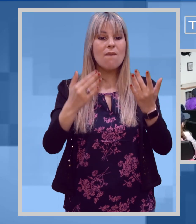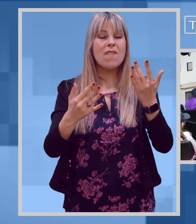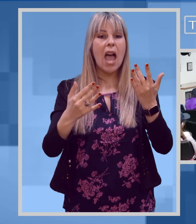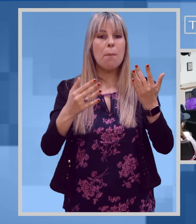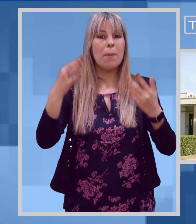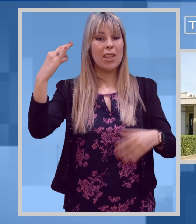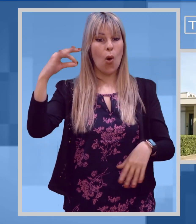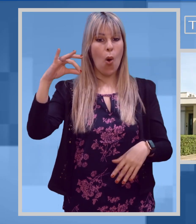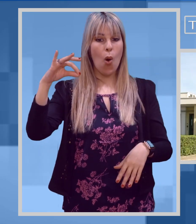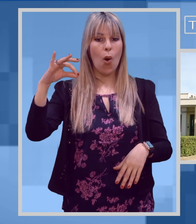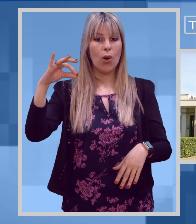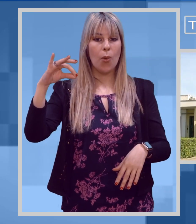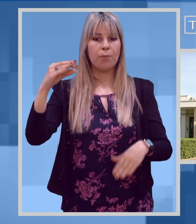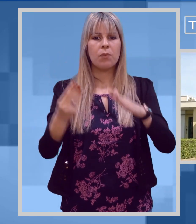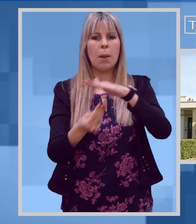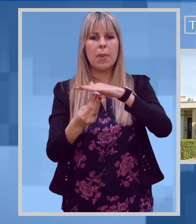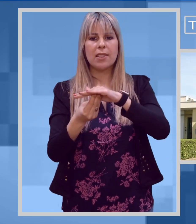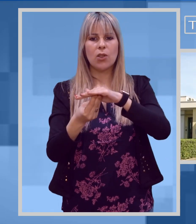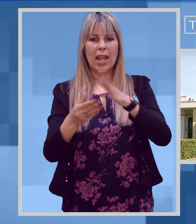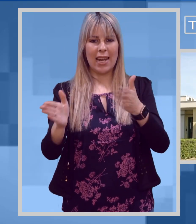relativi equipaggiamenti.